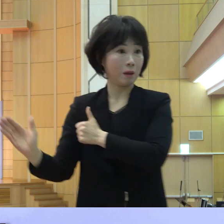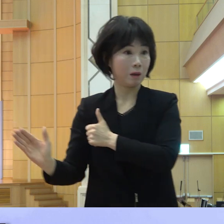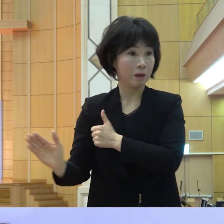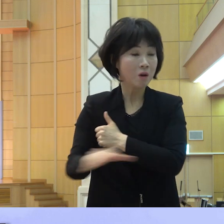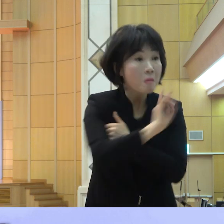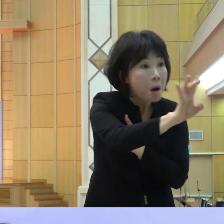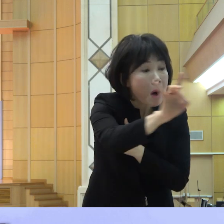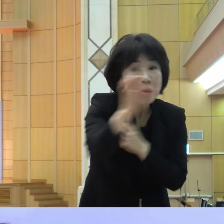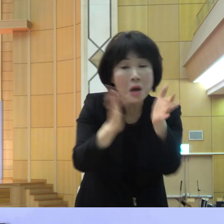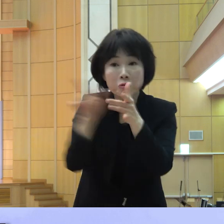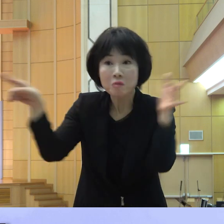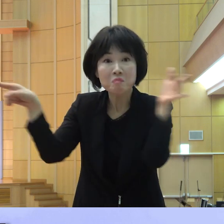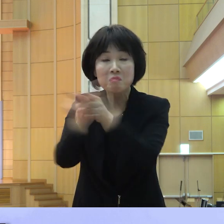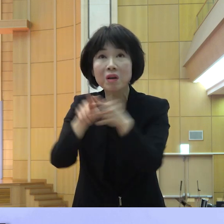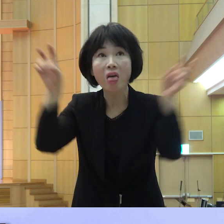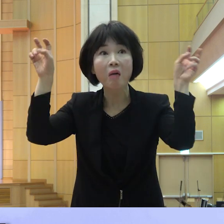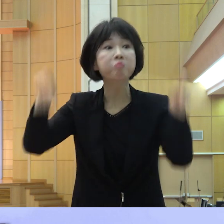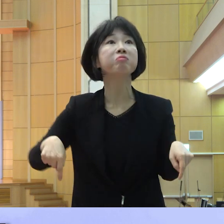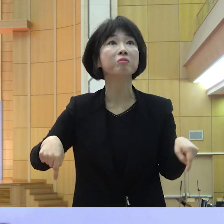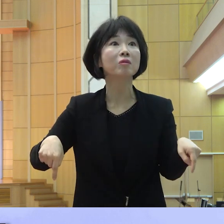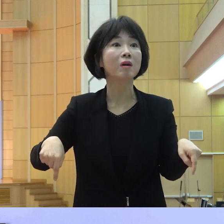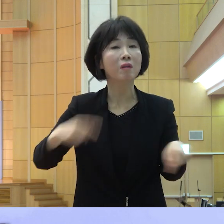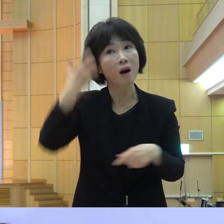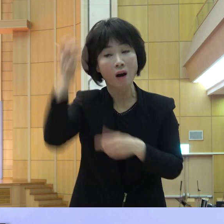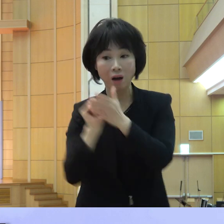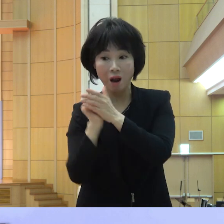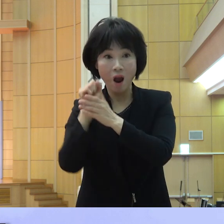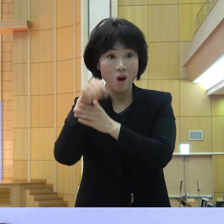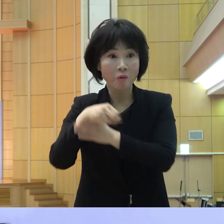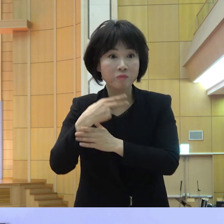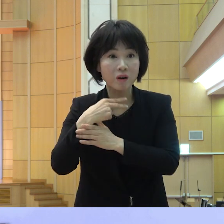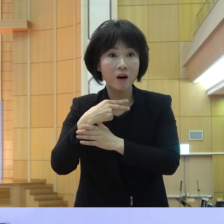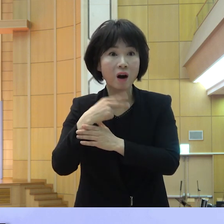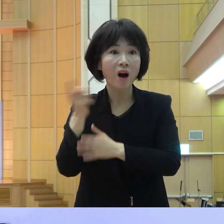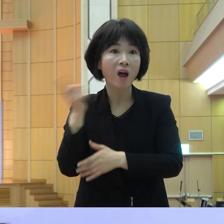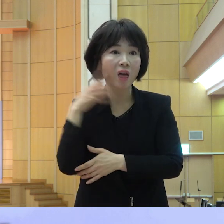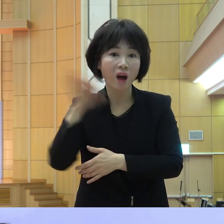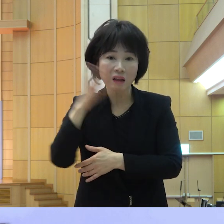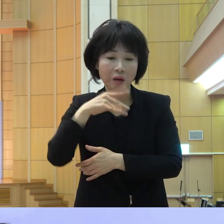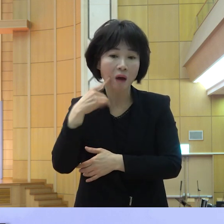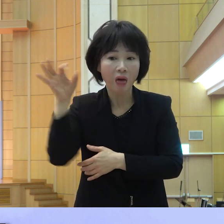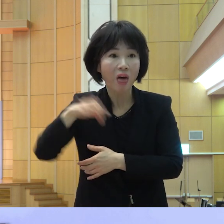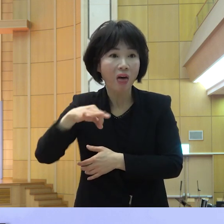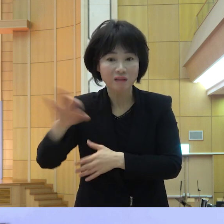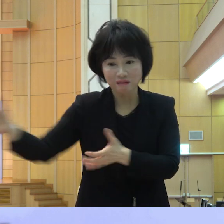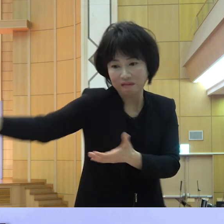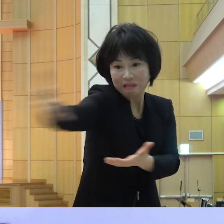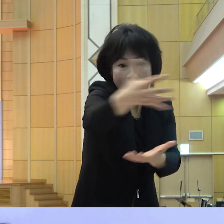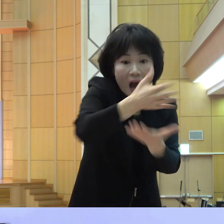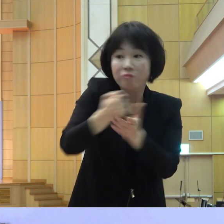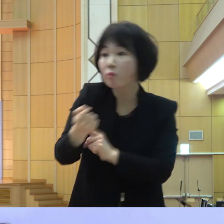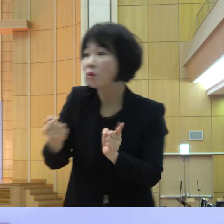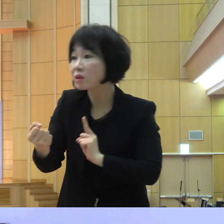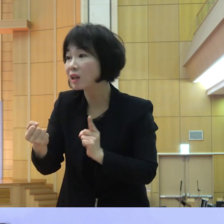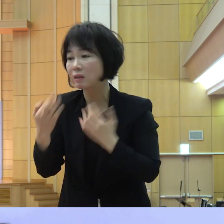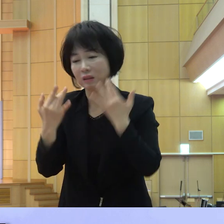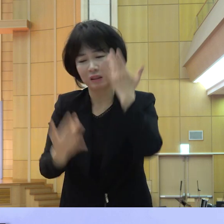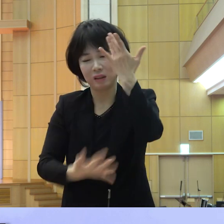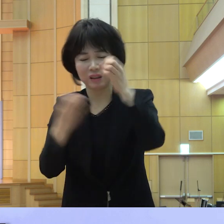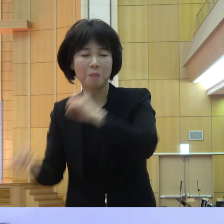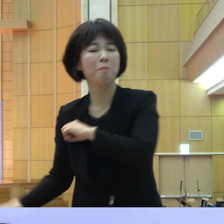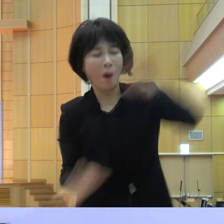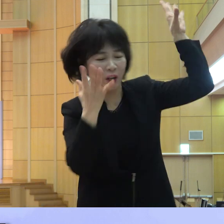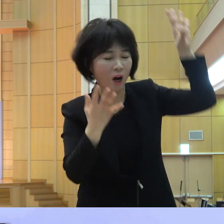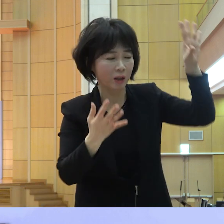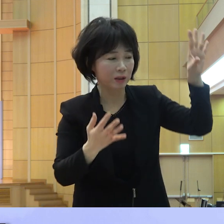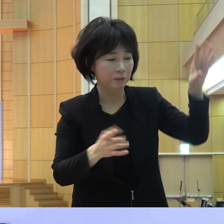인생이 마치 곡식처럼 자라가지고 열매 맺어 알곡이 돼야지 곡간에 들어가지. 쭉정이 됐는데 곡간에